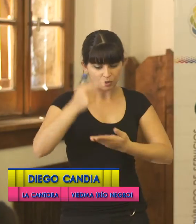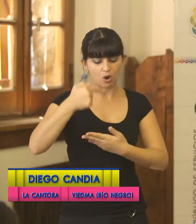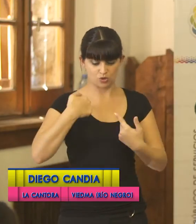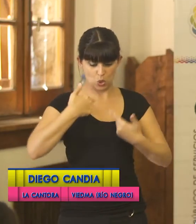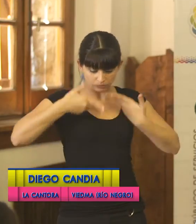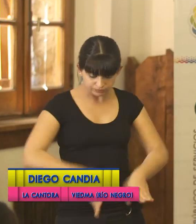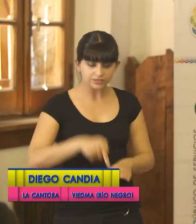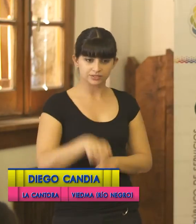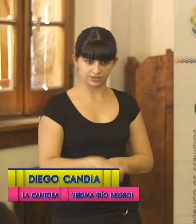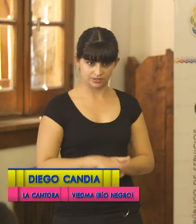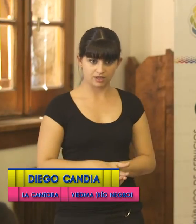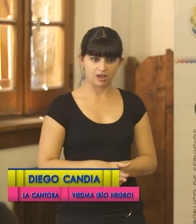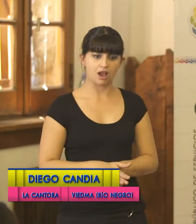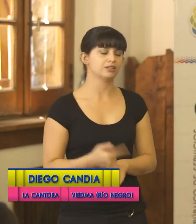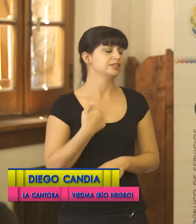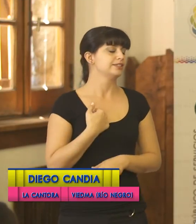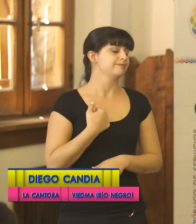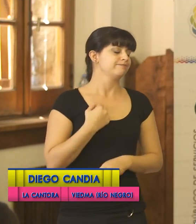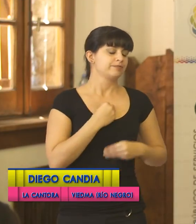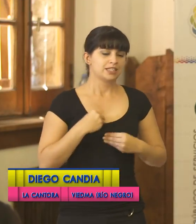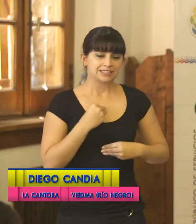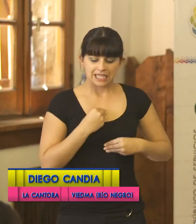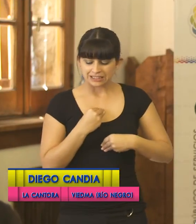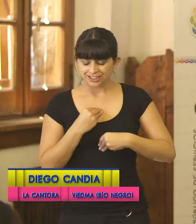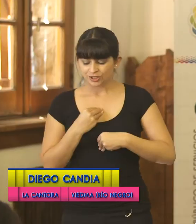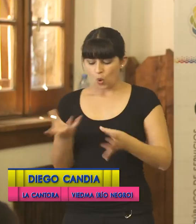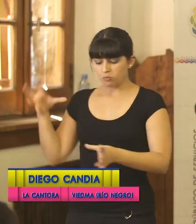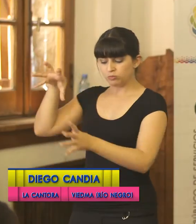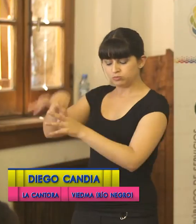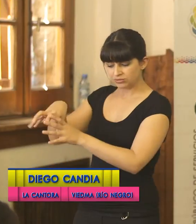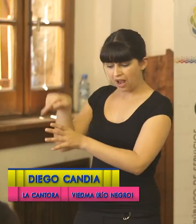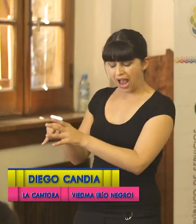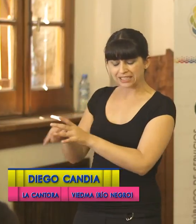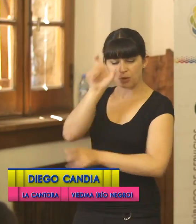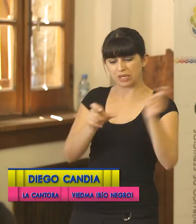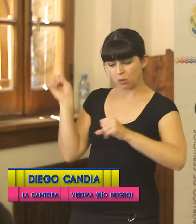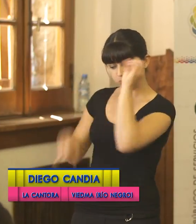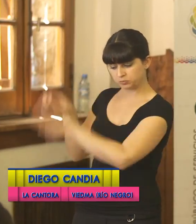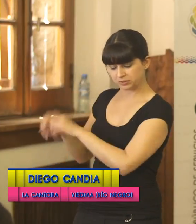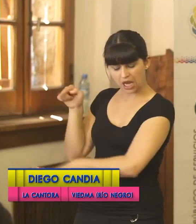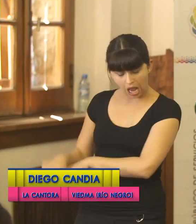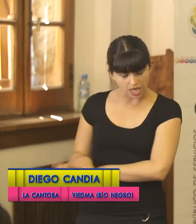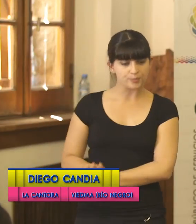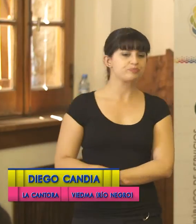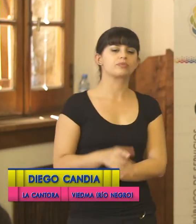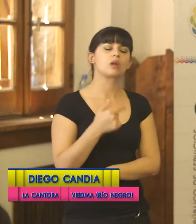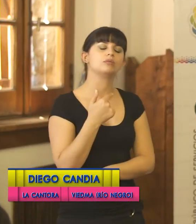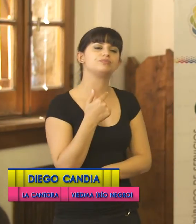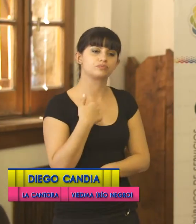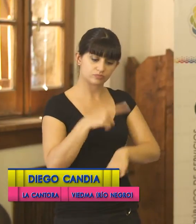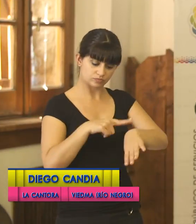lamento que acá haya un campo de concentración como me quedo un minutito voy a contarles que nosotros gracias a una